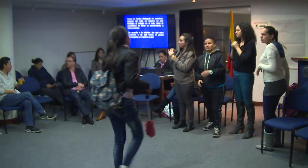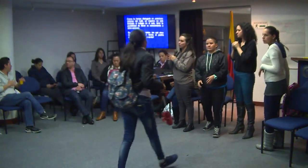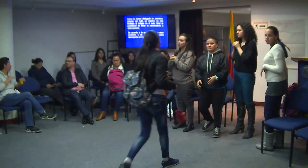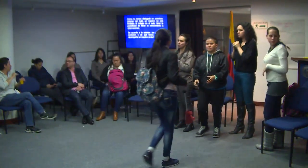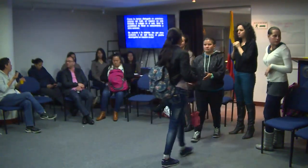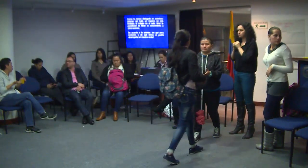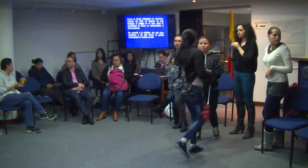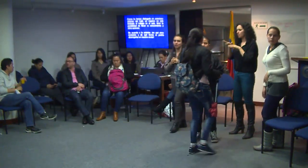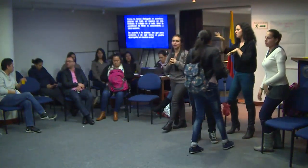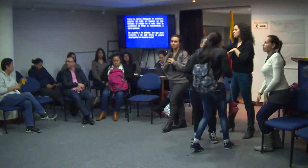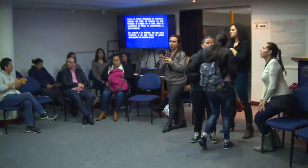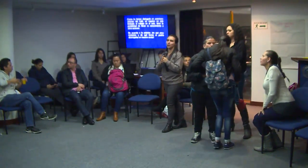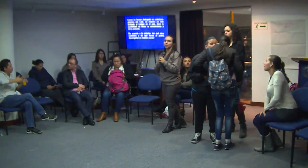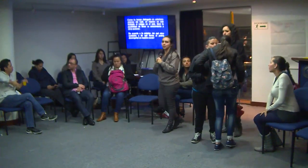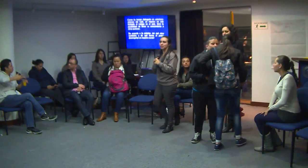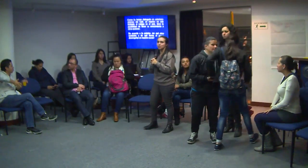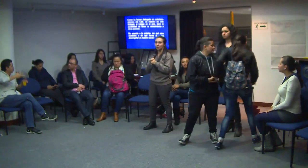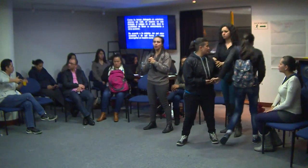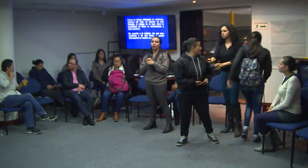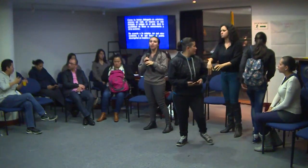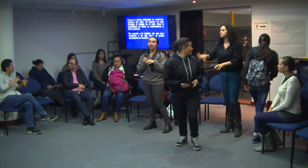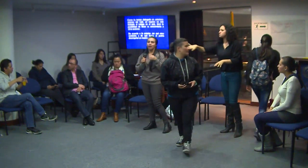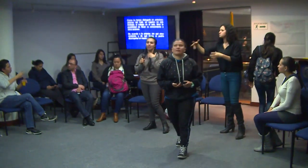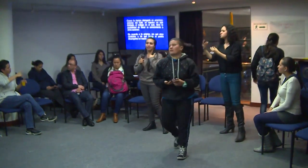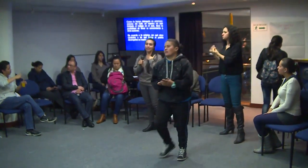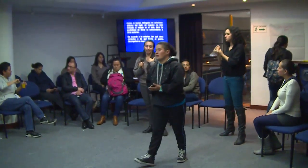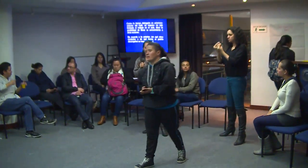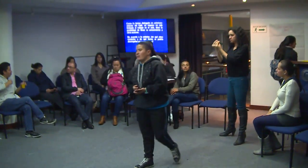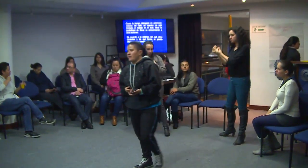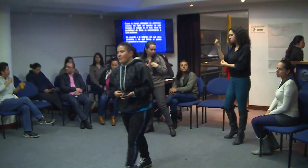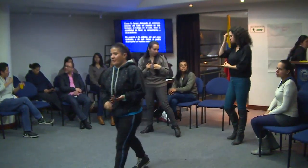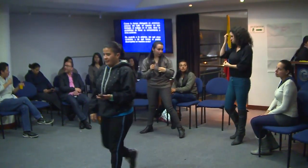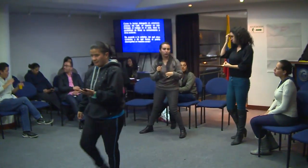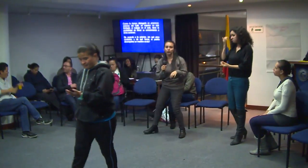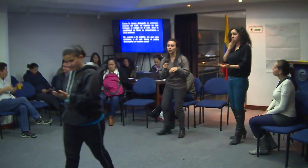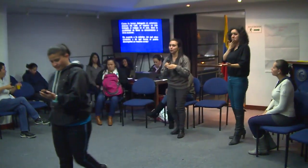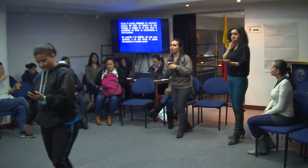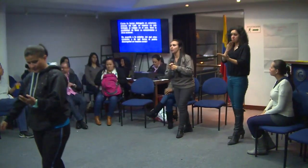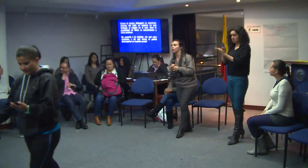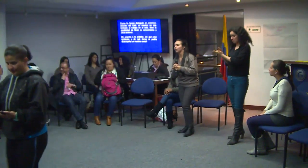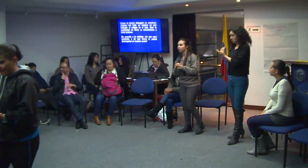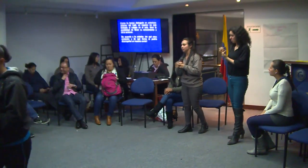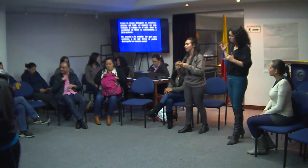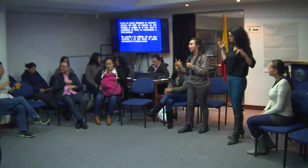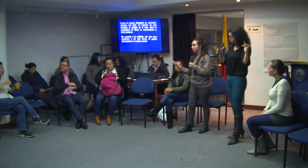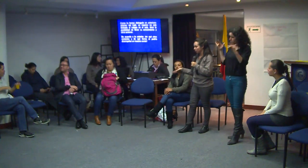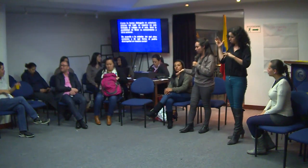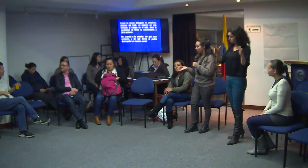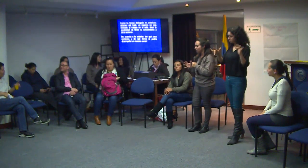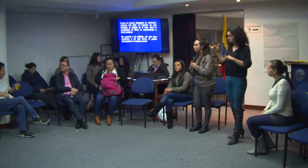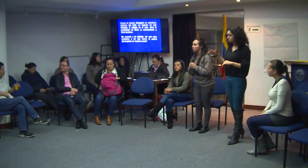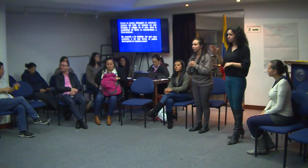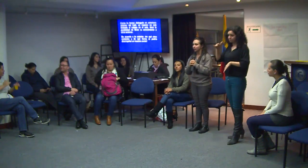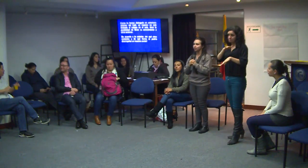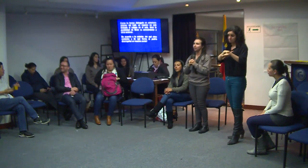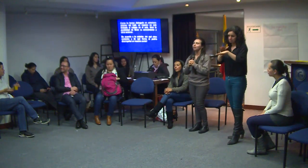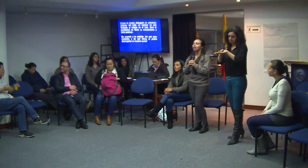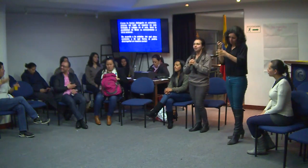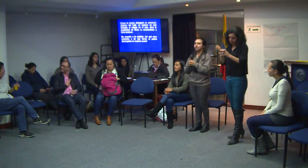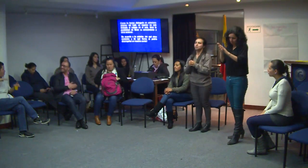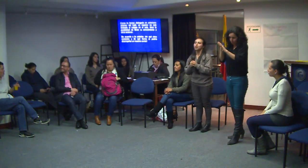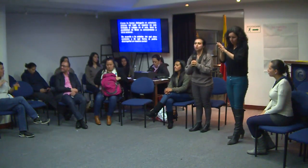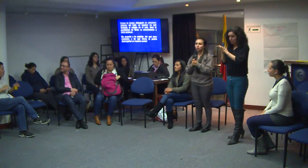compañeros y maestros, muchísimas gracias por haber participado el día de hoy. Para nosotros, como le queremos recordar, es muy